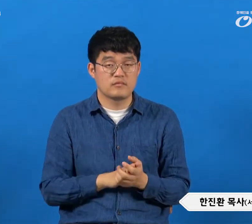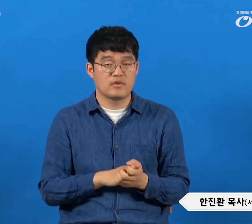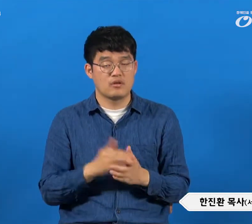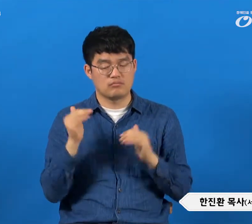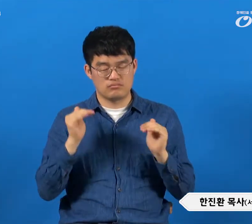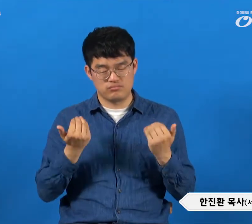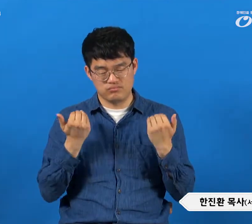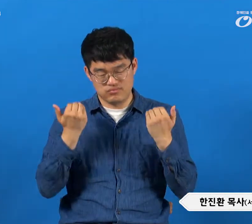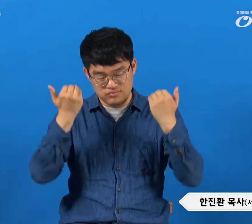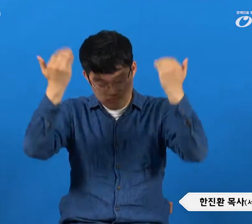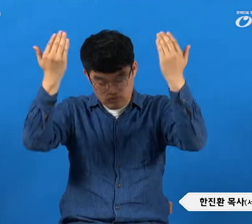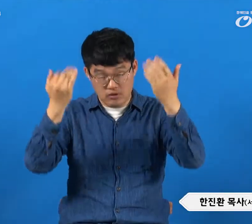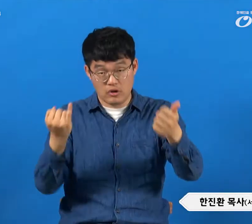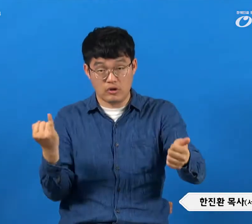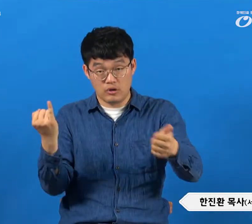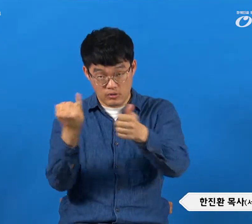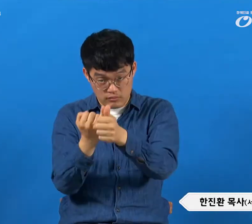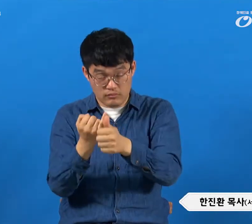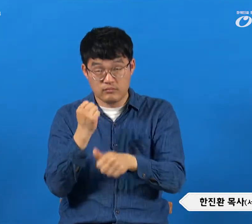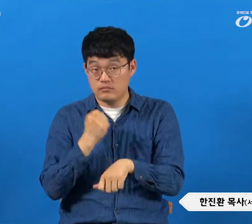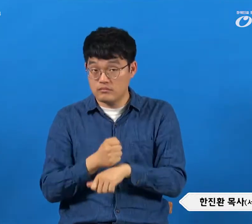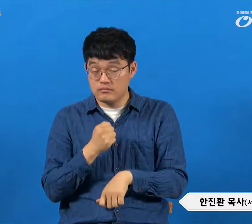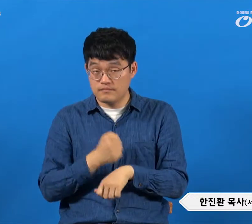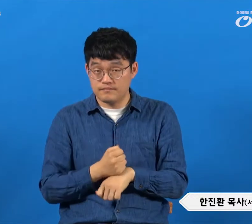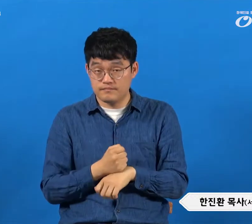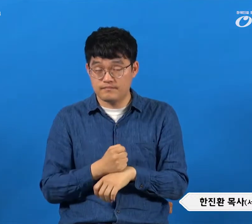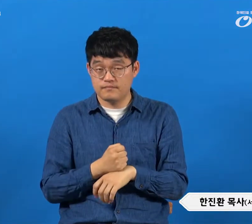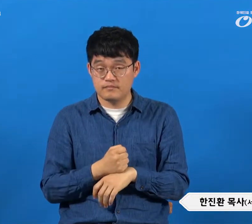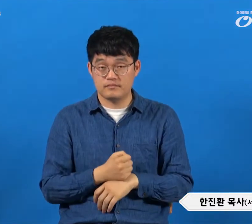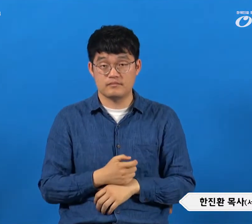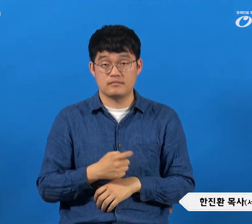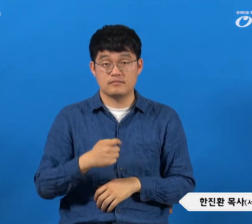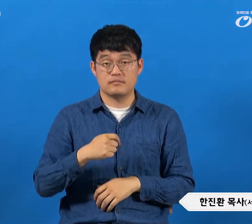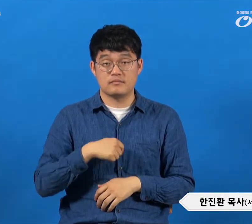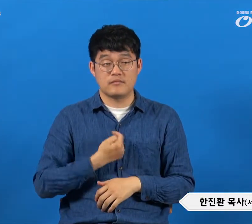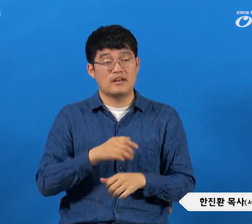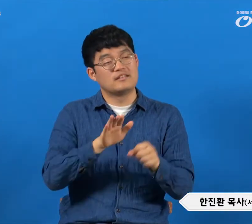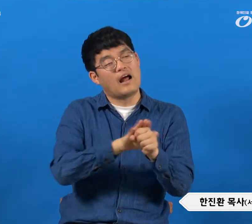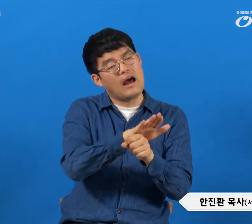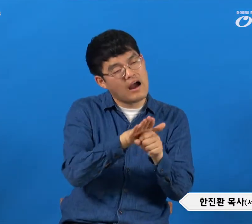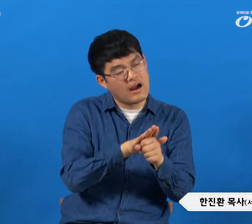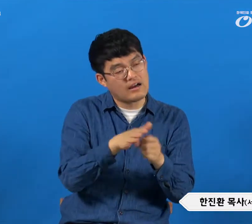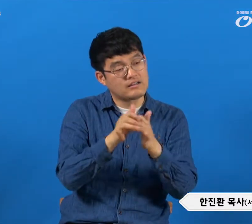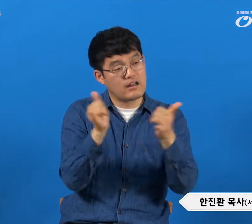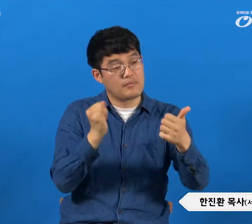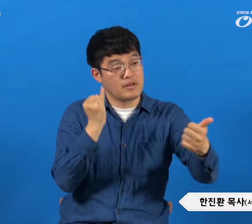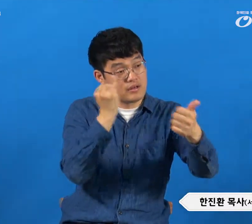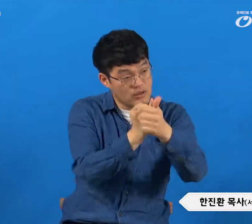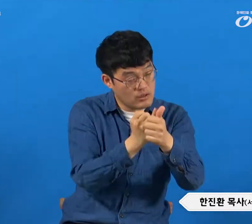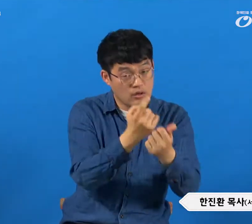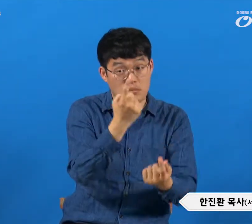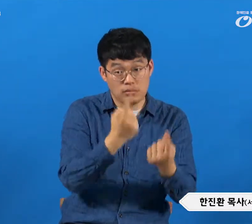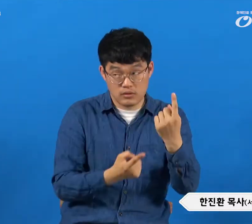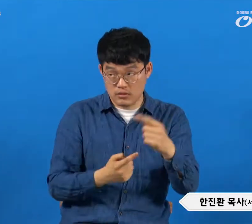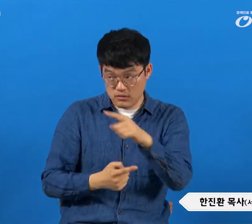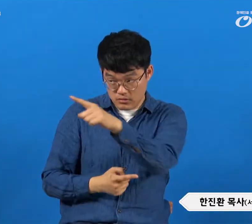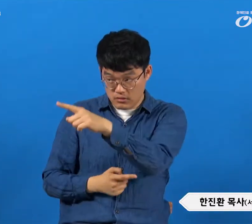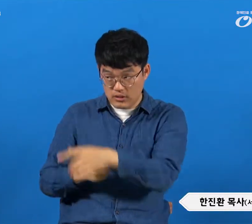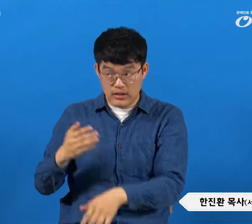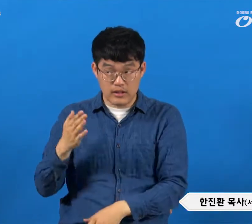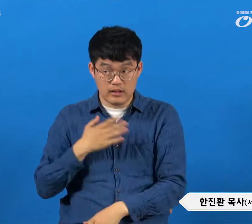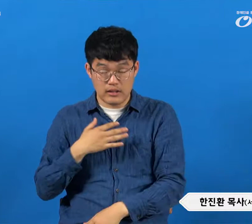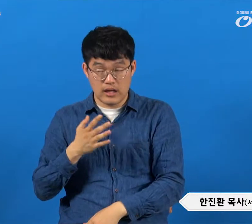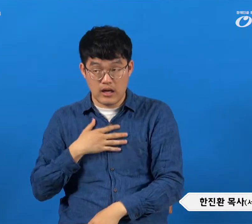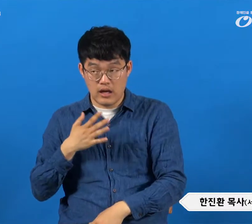그래서 자라서 결혼을 하는데 자기가 사랑하는 사람보다는 절대로